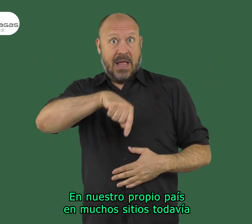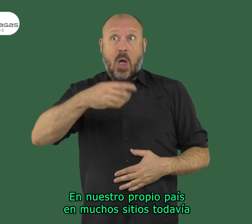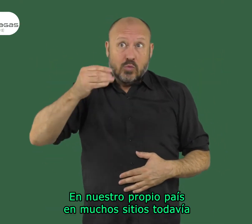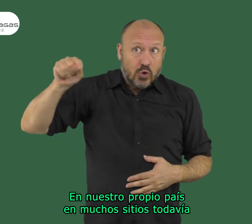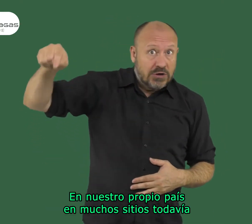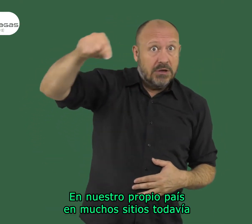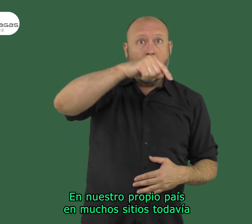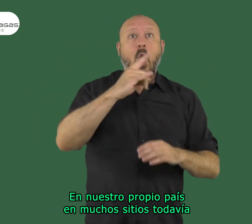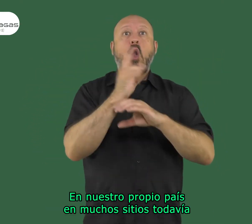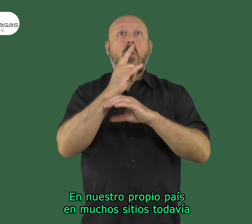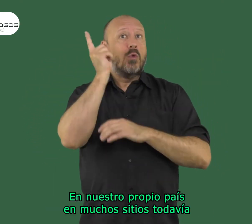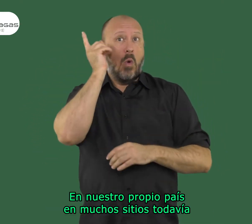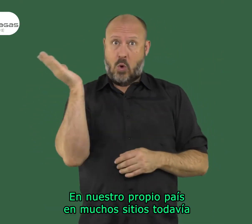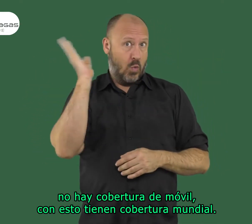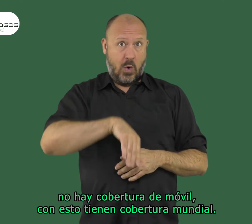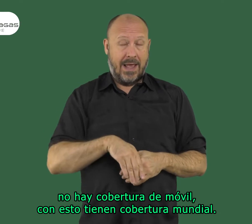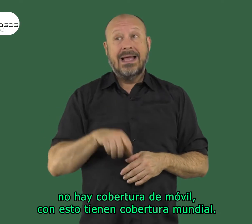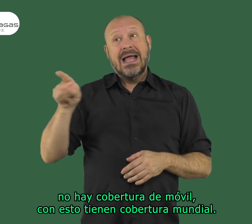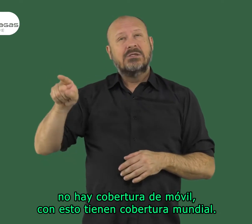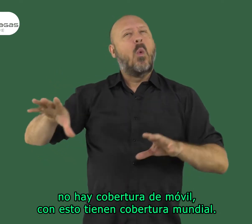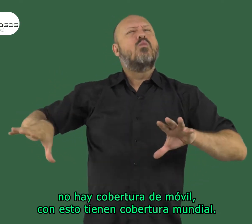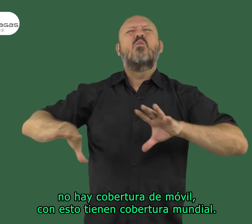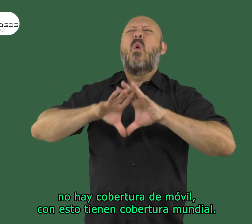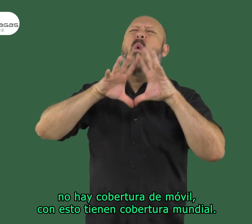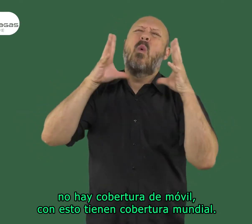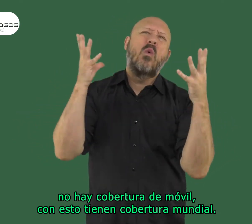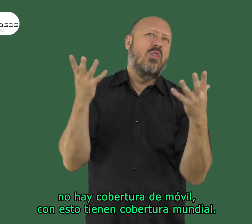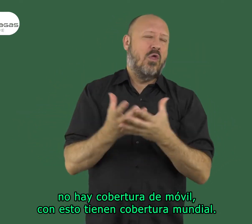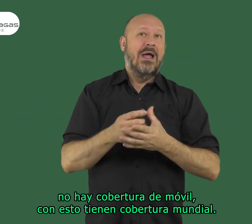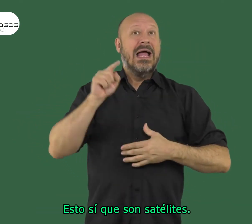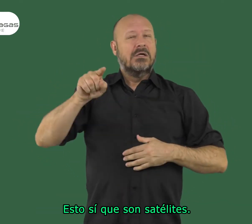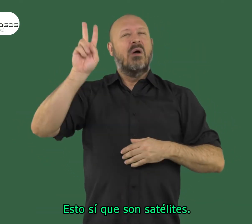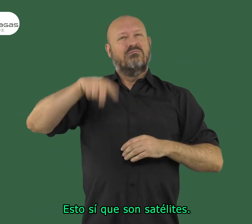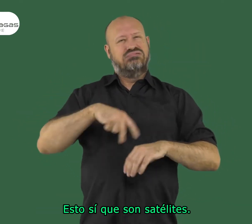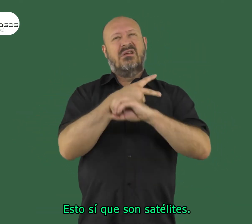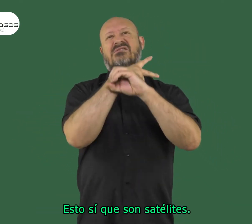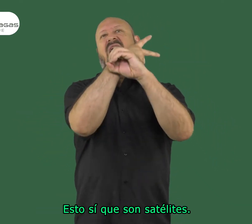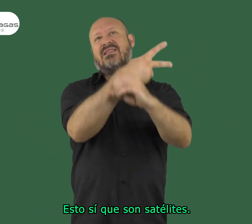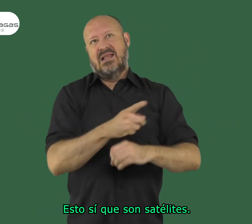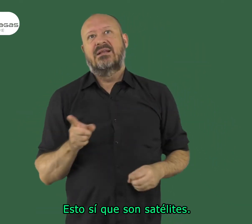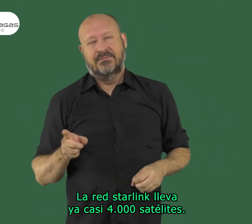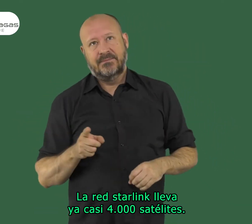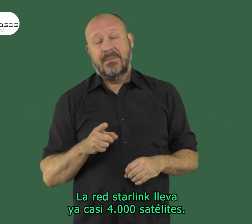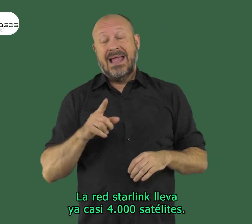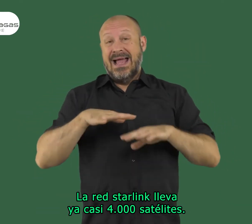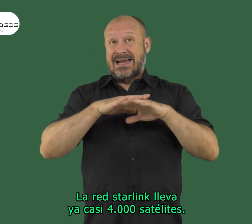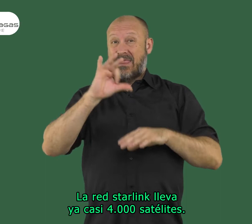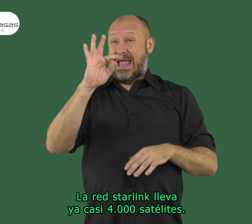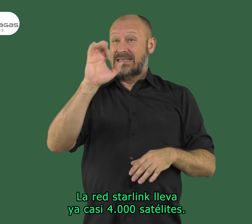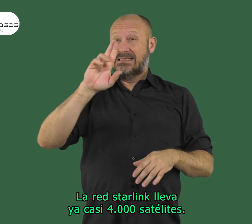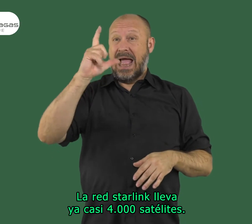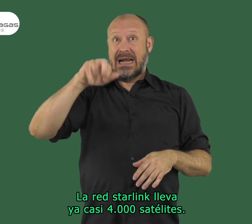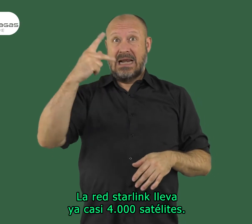propio país, en muchos sitios todavía no hay cobertura de móvil. Con estos tienen cobertura mundial. Estos sí que son satélites. La red